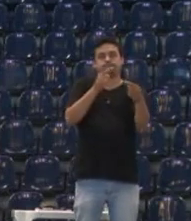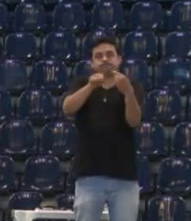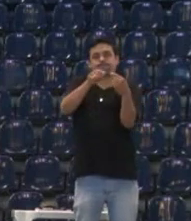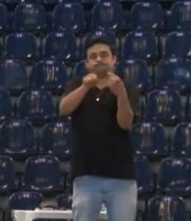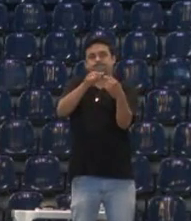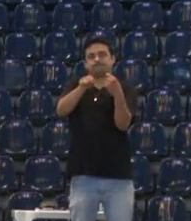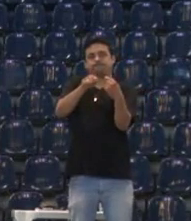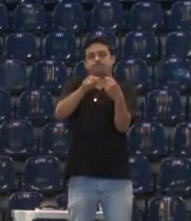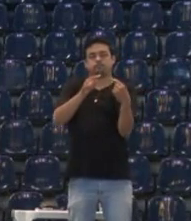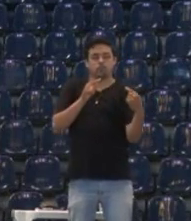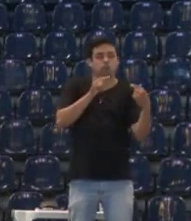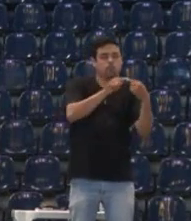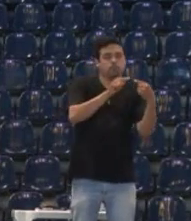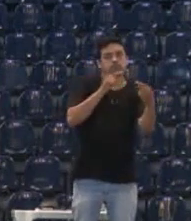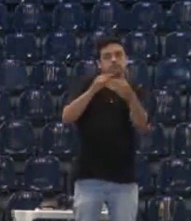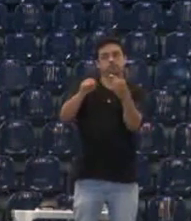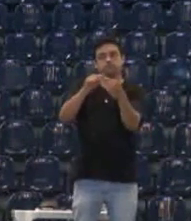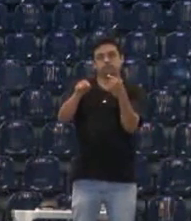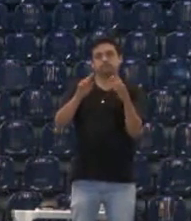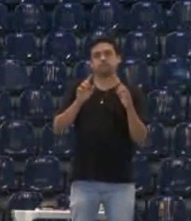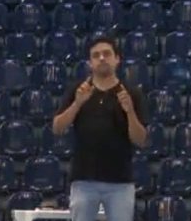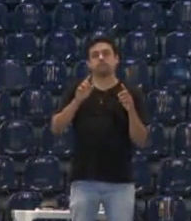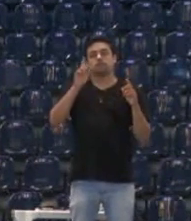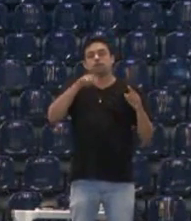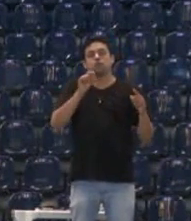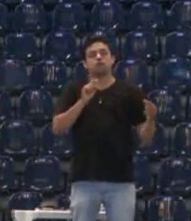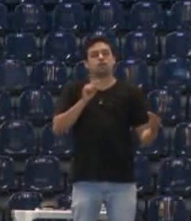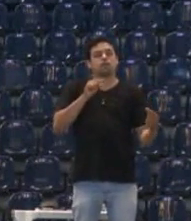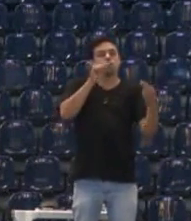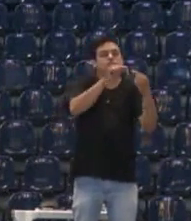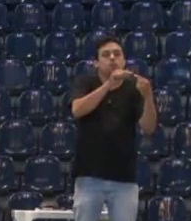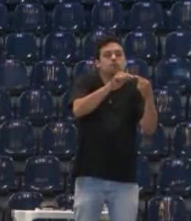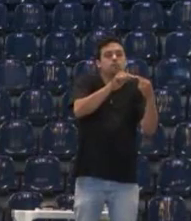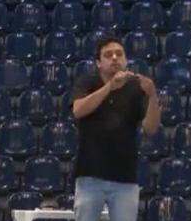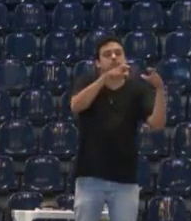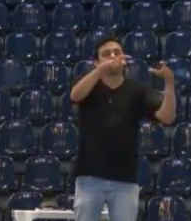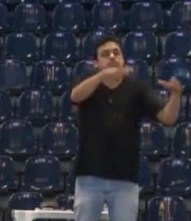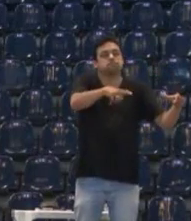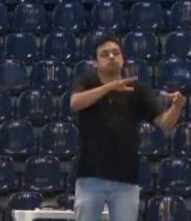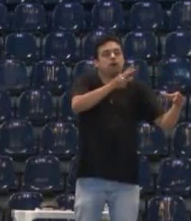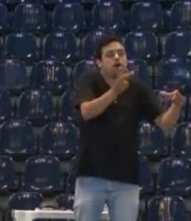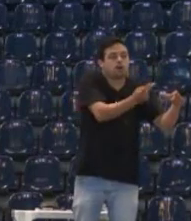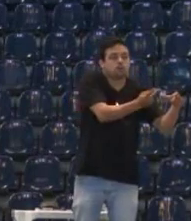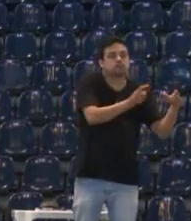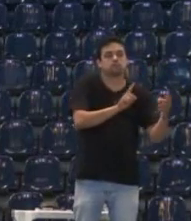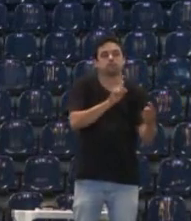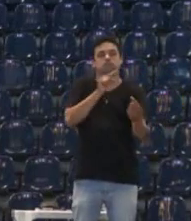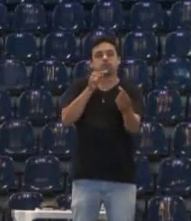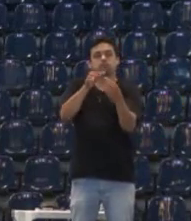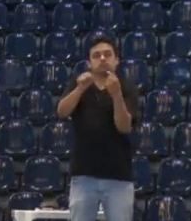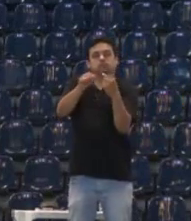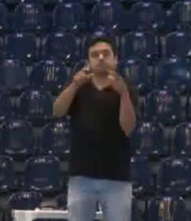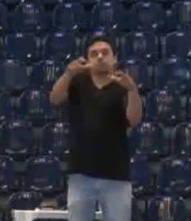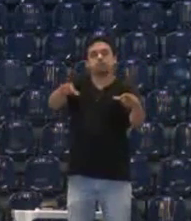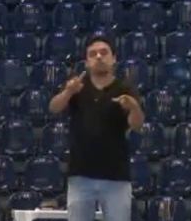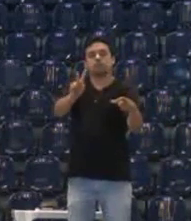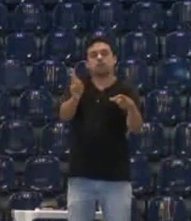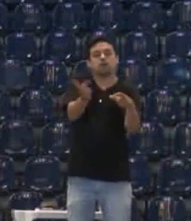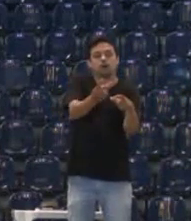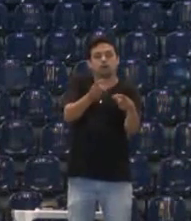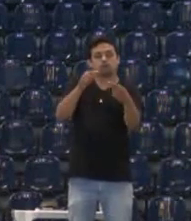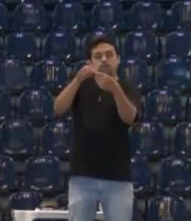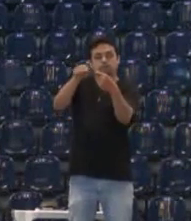inadequado o que é adequado para determinadas situações o que é inadequado